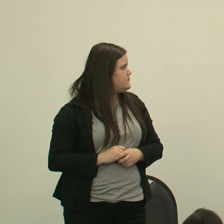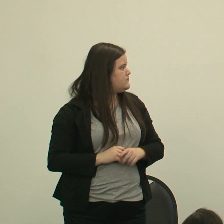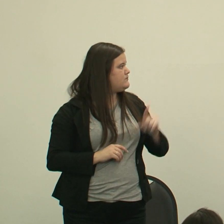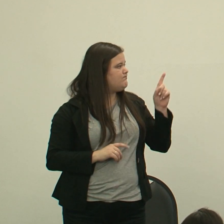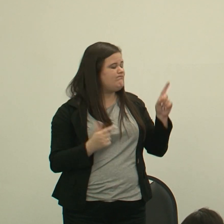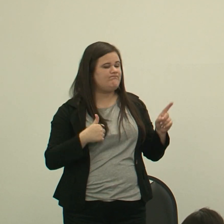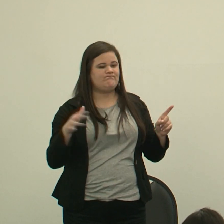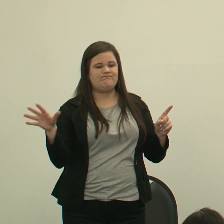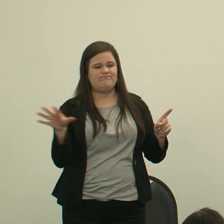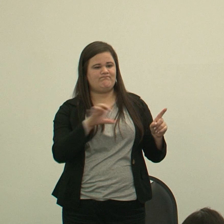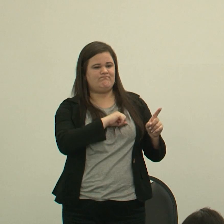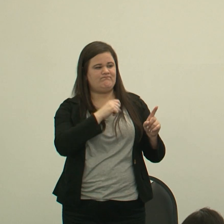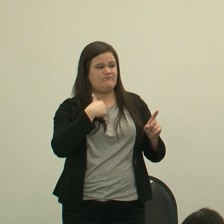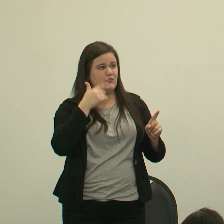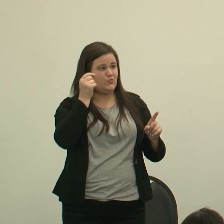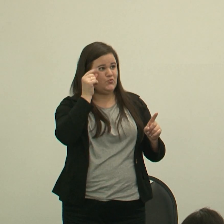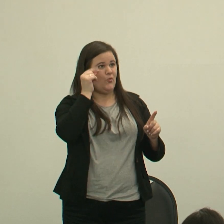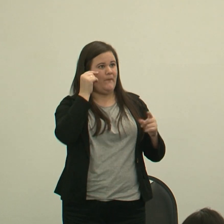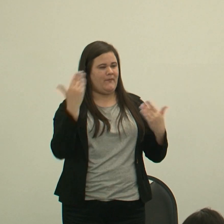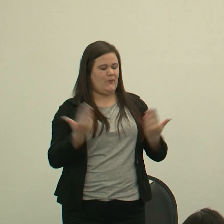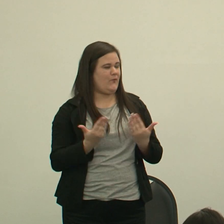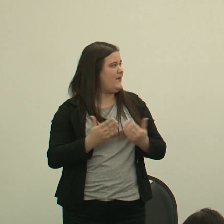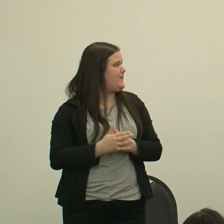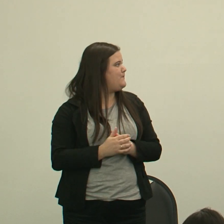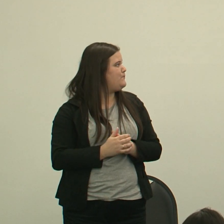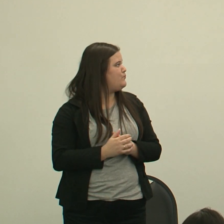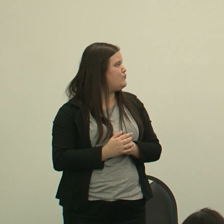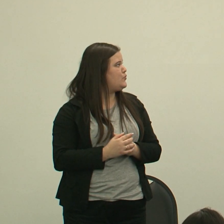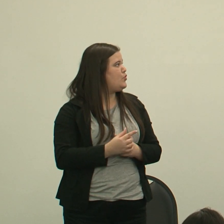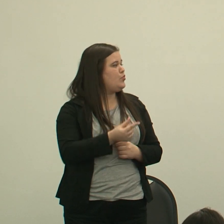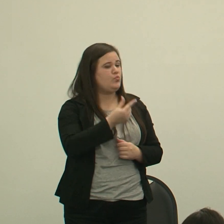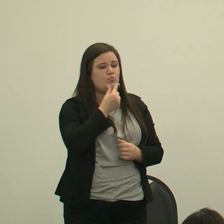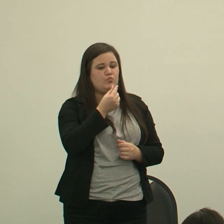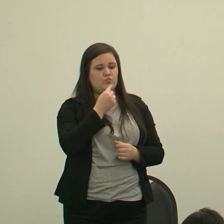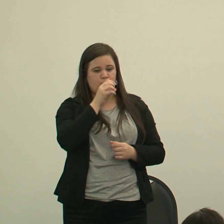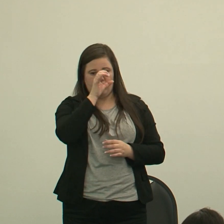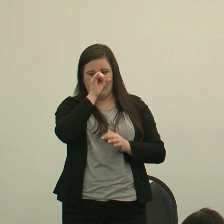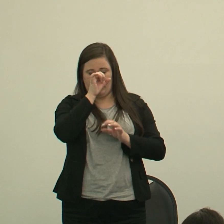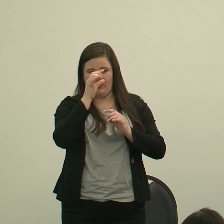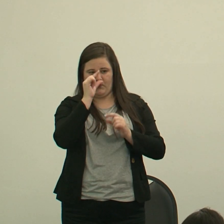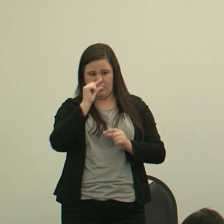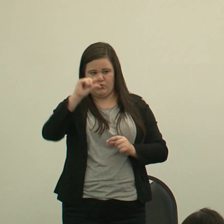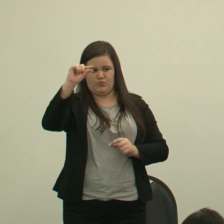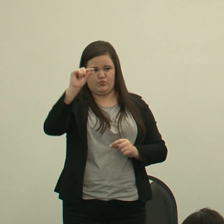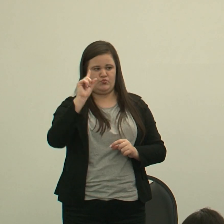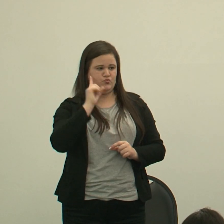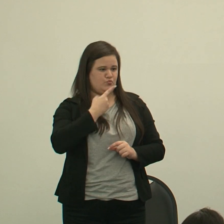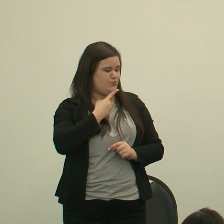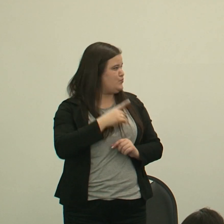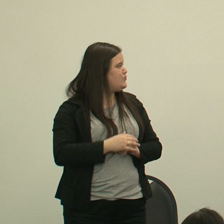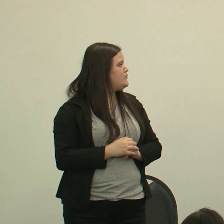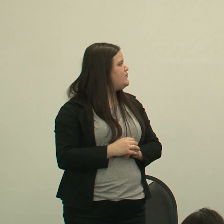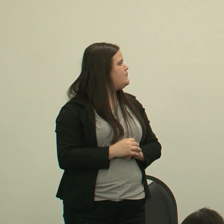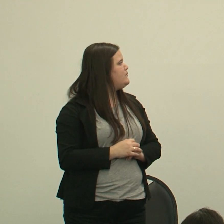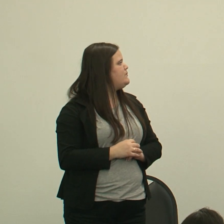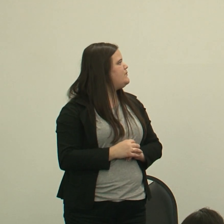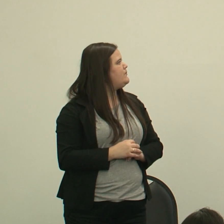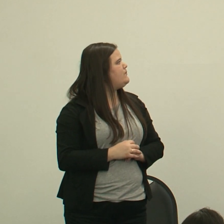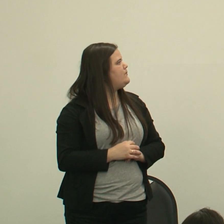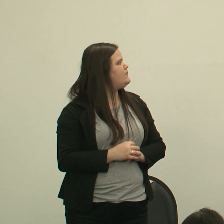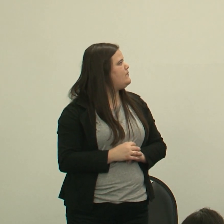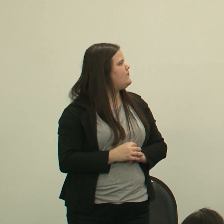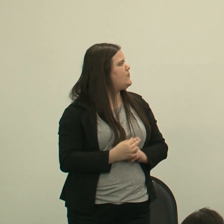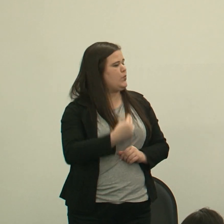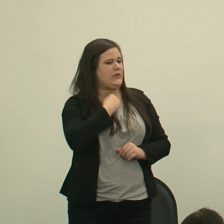Essa eu adoro, essa eu soube agora. O bruxo surdo. Spell, é feitiços. Aí essa não tem nem